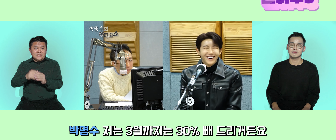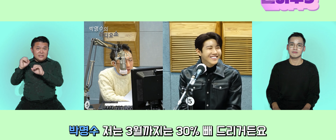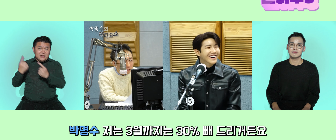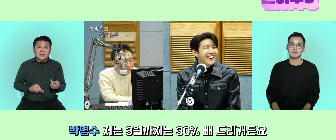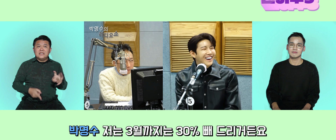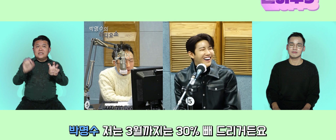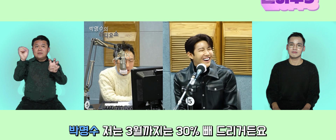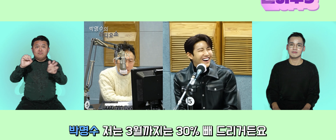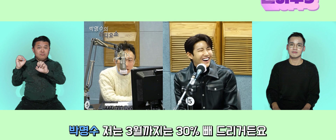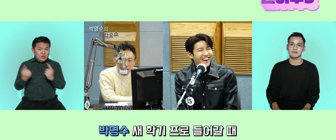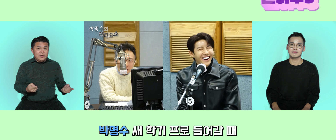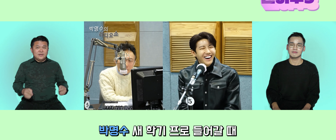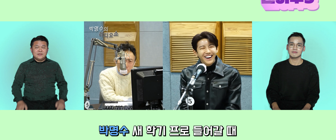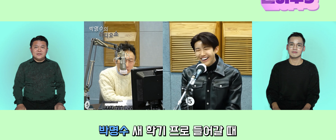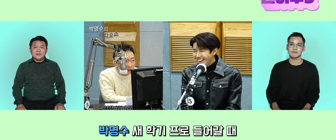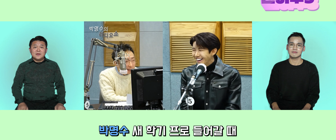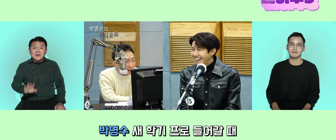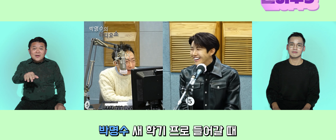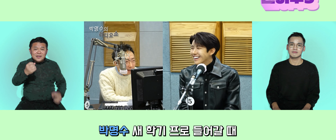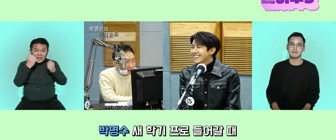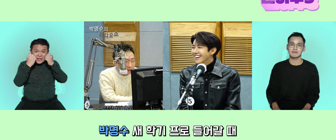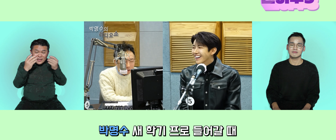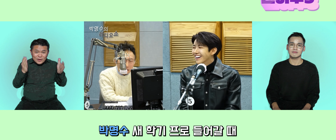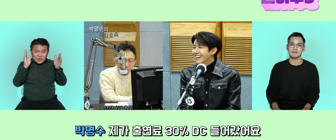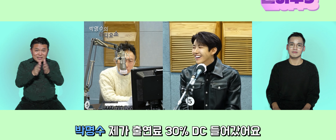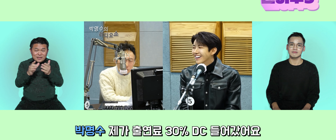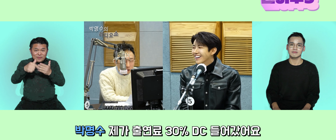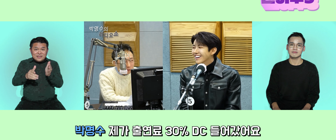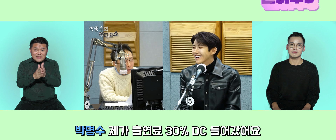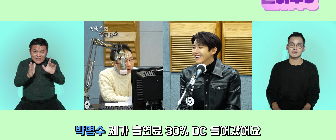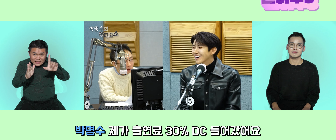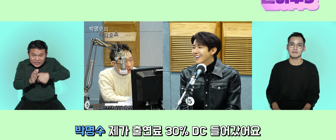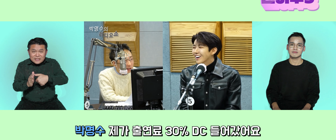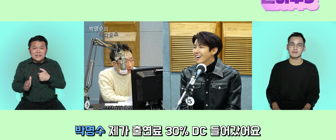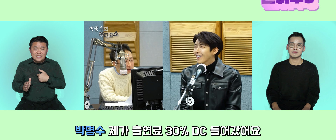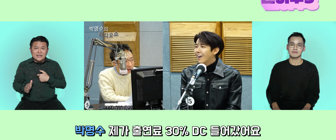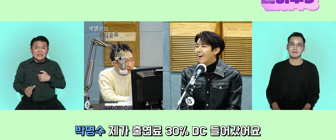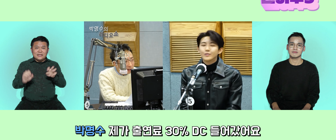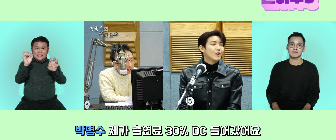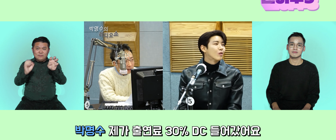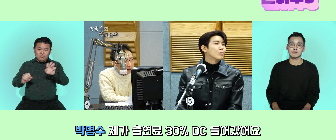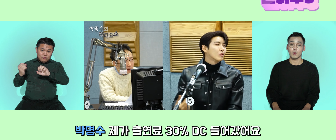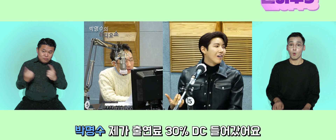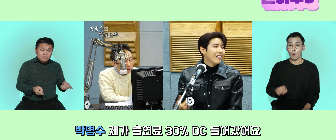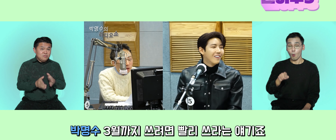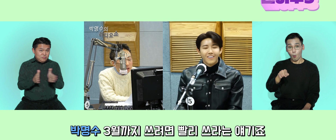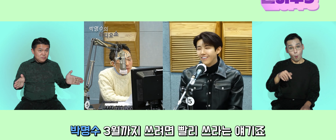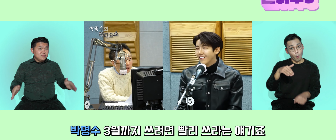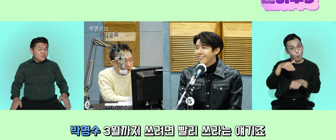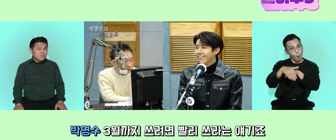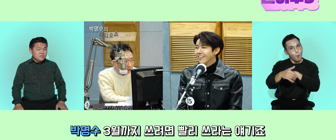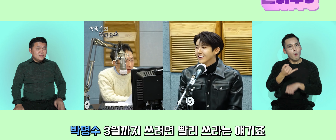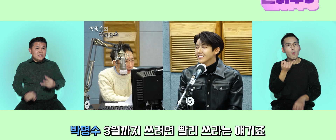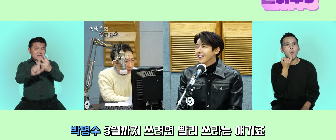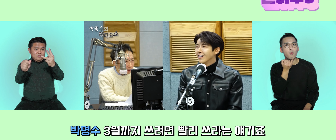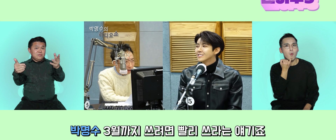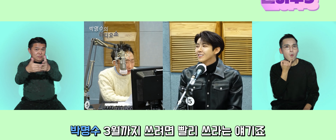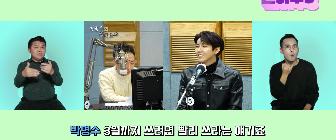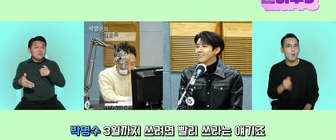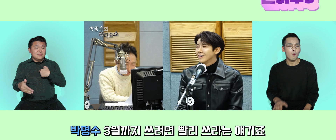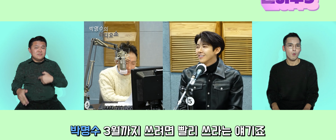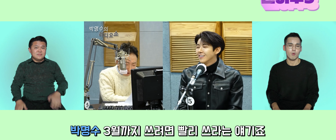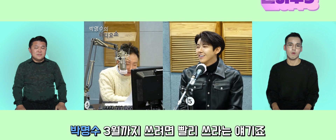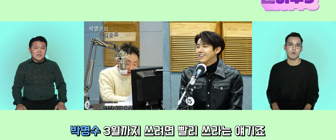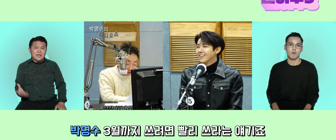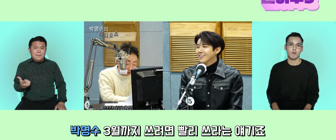빼드리거든요. 새학기 프로 들어갈 때 제가 출연된 30% DC 들어갔어요. 진짜 그거 좋다. 3월달까지요. 3월달까지.